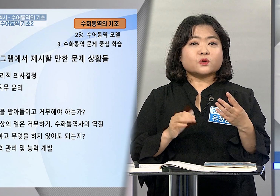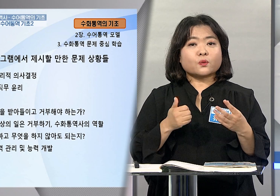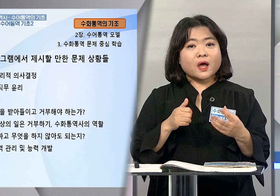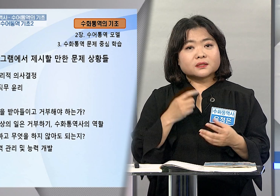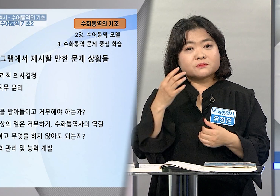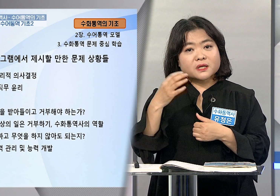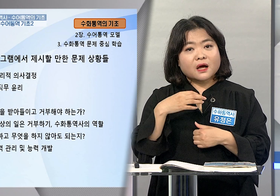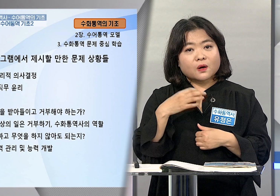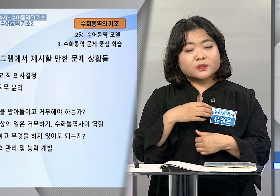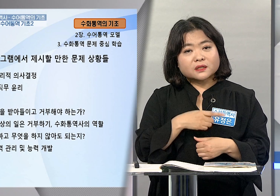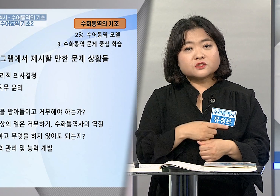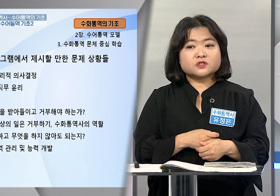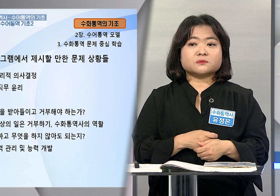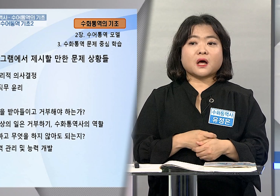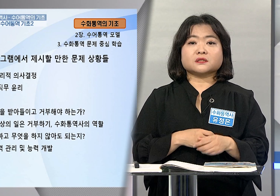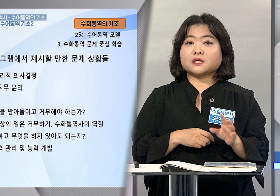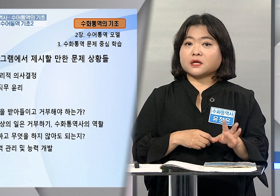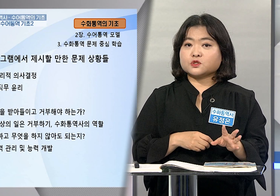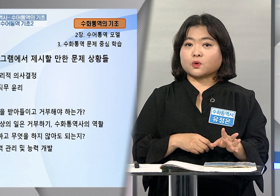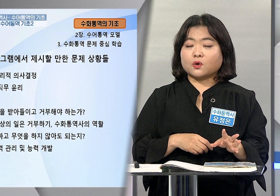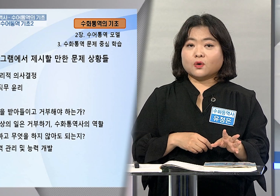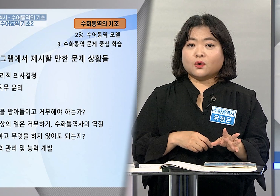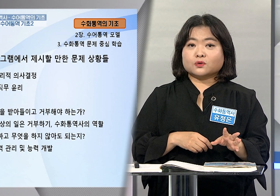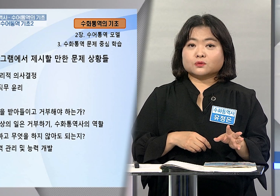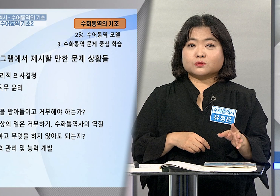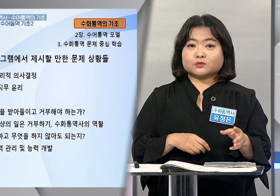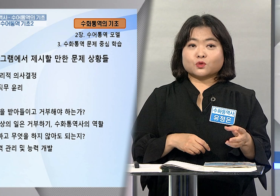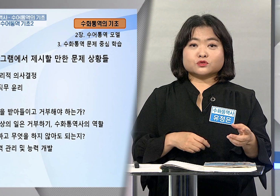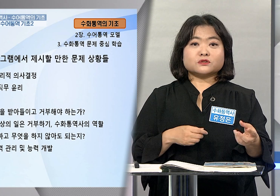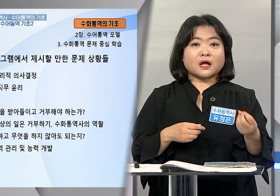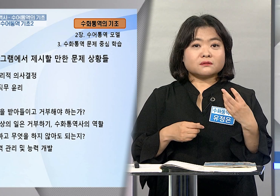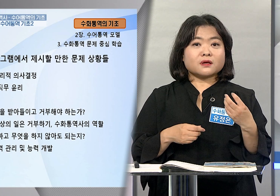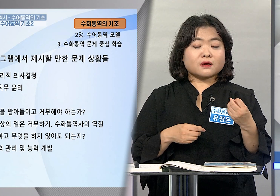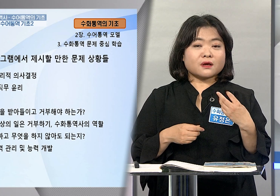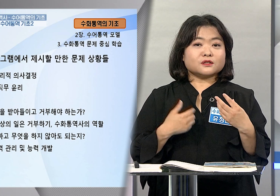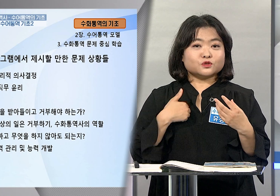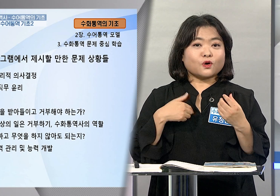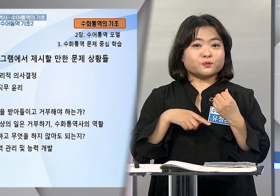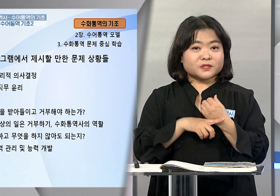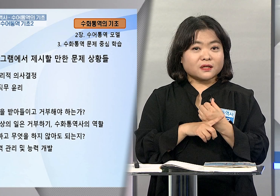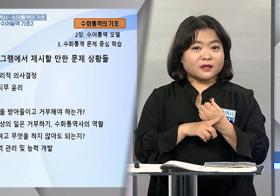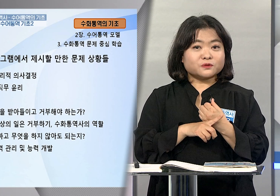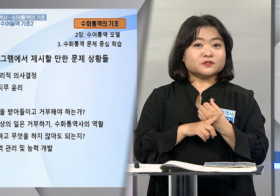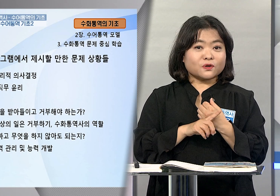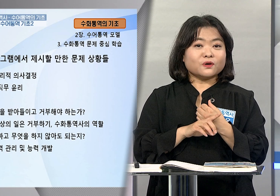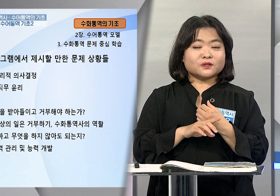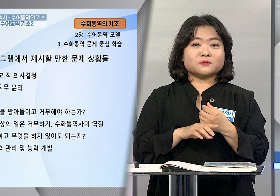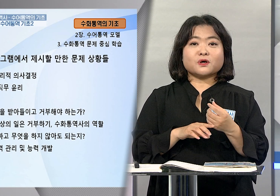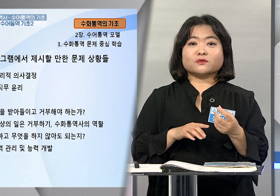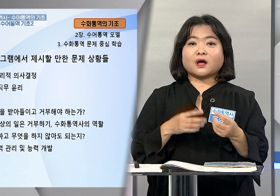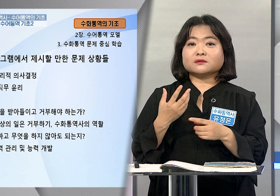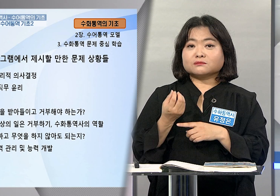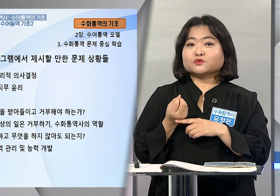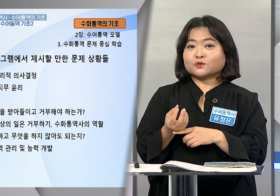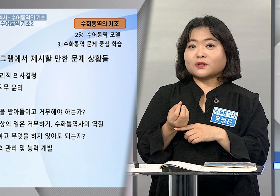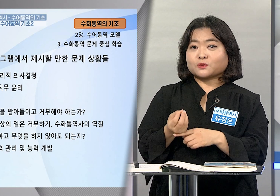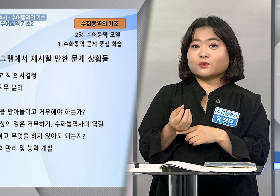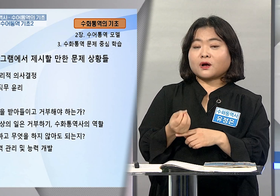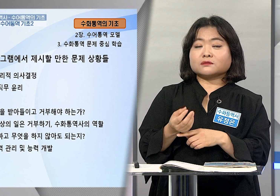왜 하십니까? 라고 야단쳤지만 그게 아니죠. 교수는 나한테 얘기할 이유가 없지 않나요? 그렇죠? 그러면 나는 무조건 다 통역하는 나는